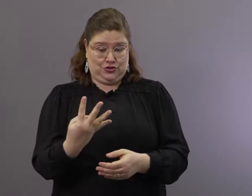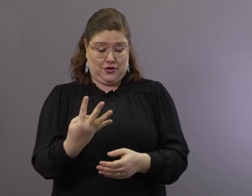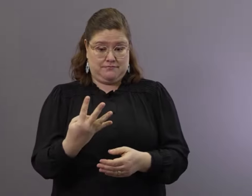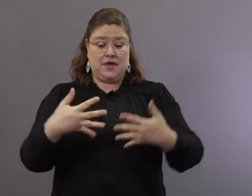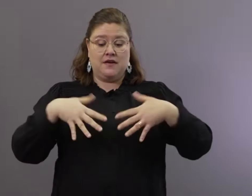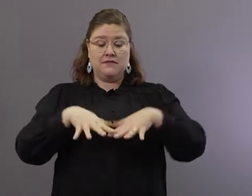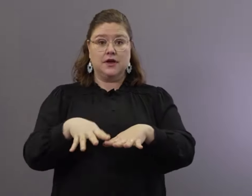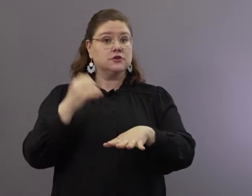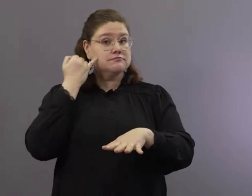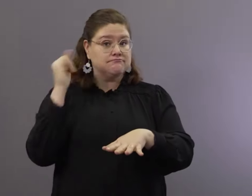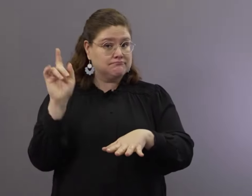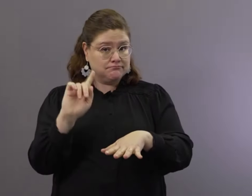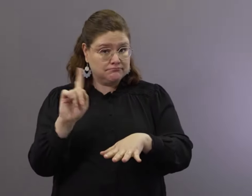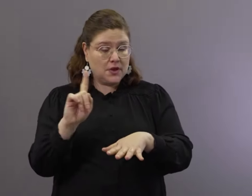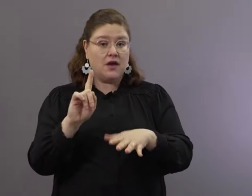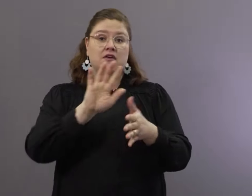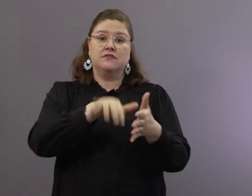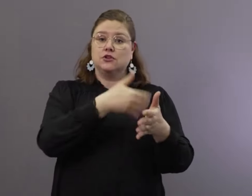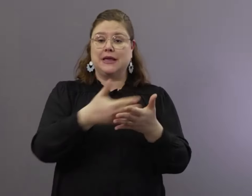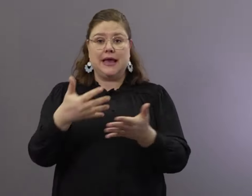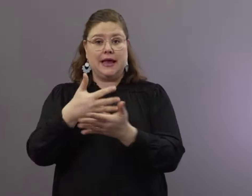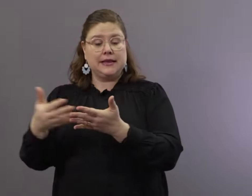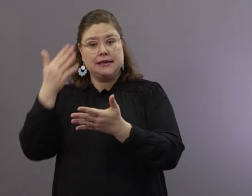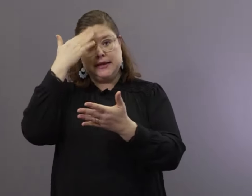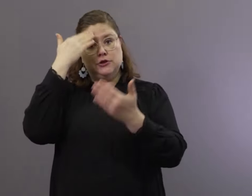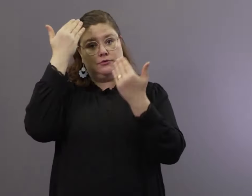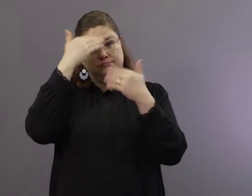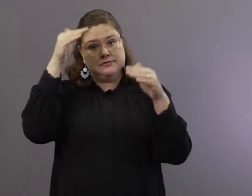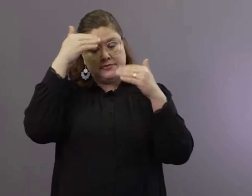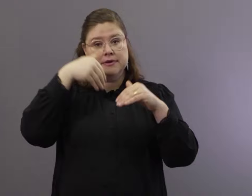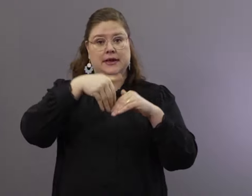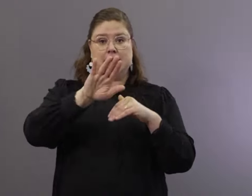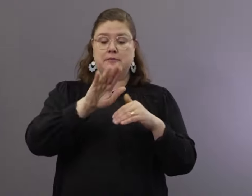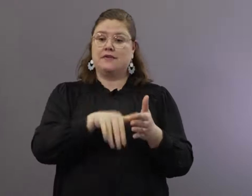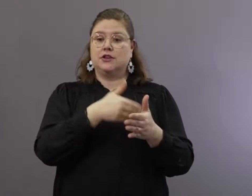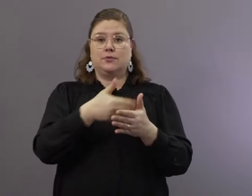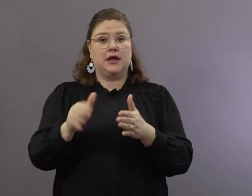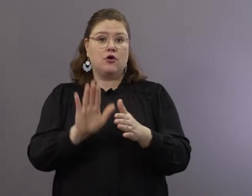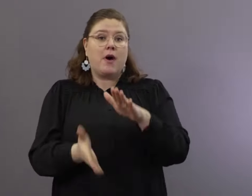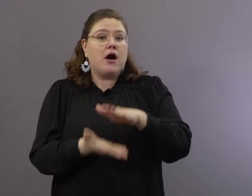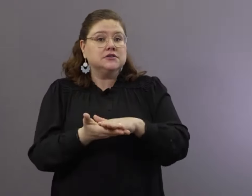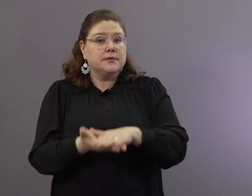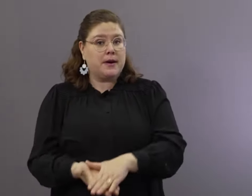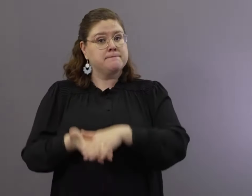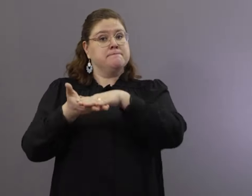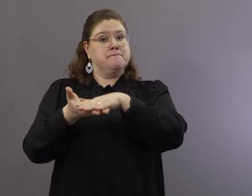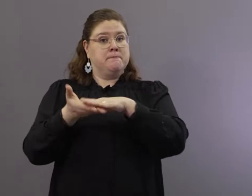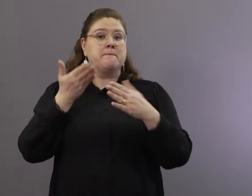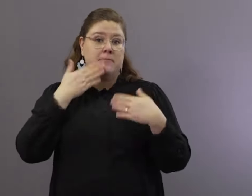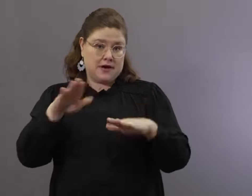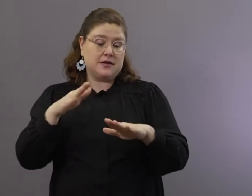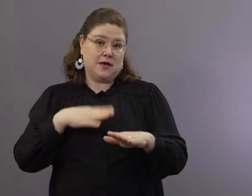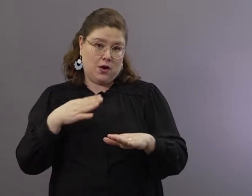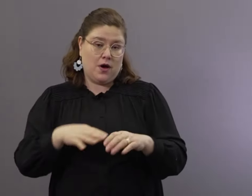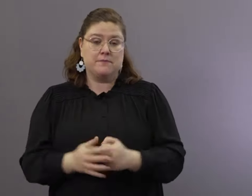tietoisuutta viittomakielistä ja parantaa viittomakieliä käyttävien asemaa yhteiskunnassamme. Tuo